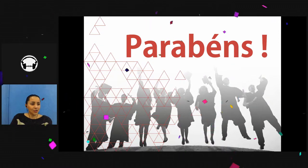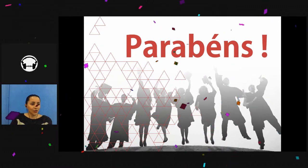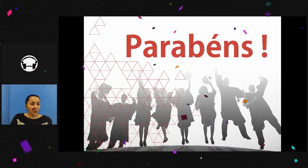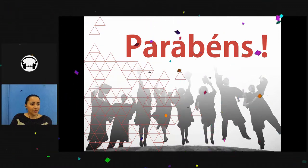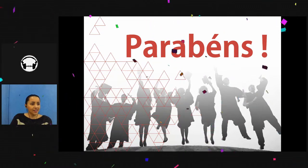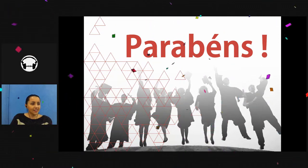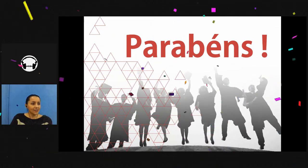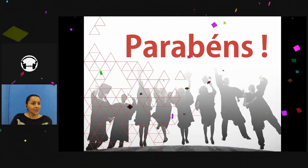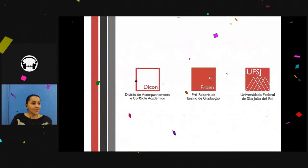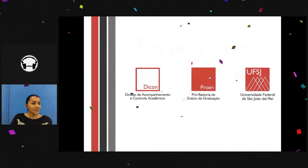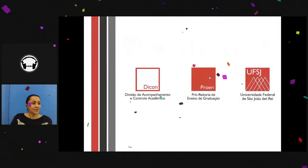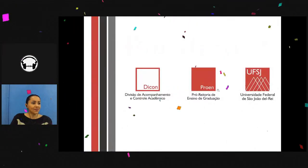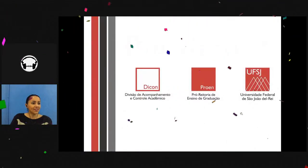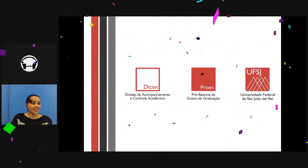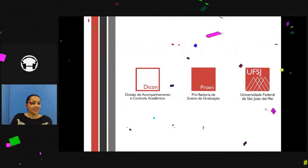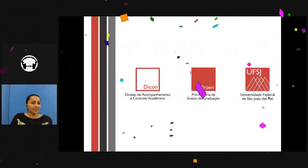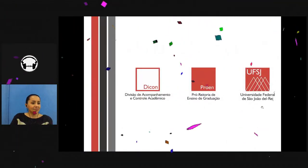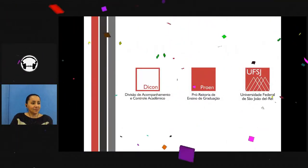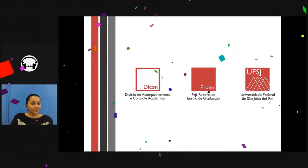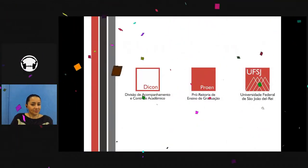Parabéns a todos os formandos.